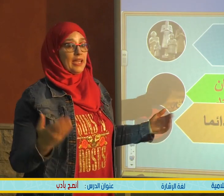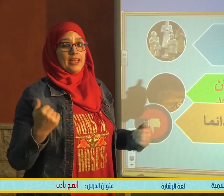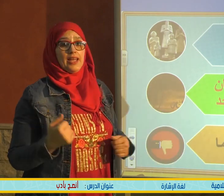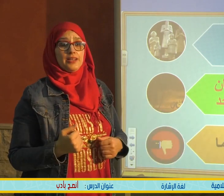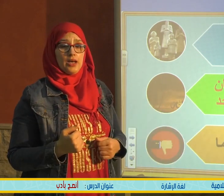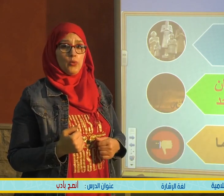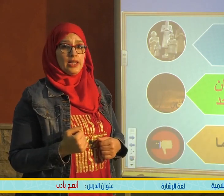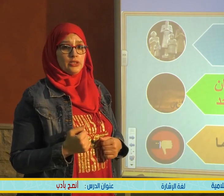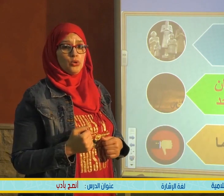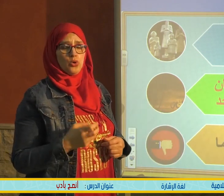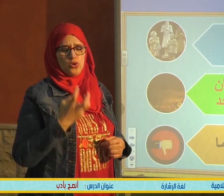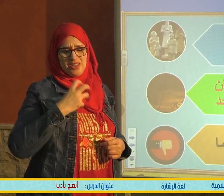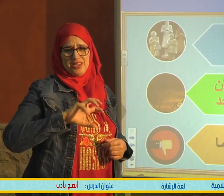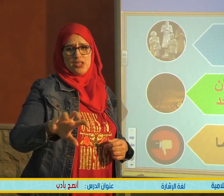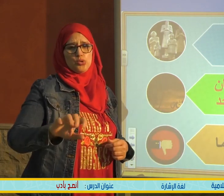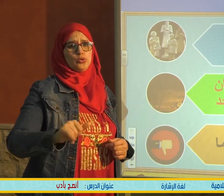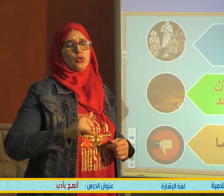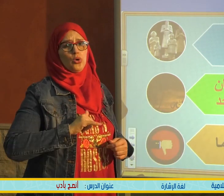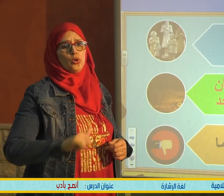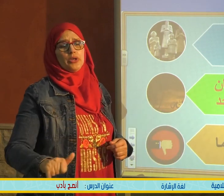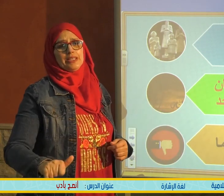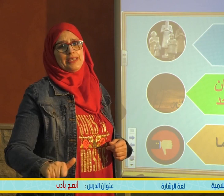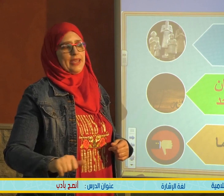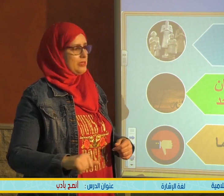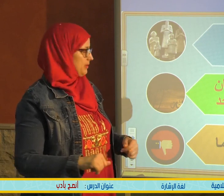كان والده يصده دائما